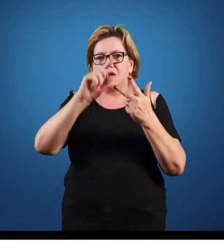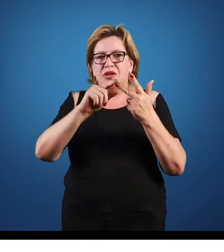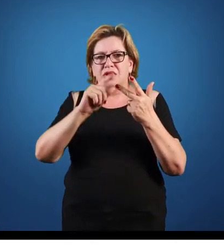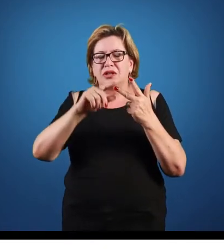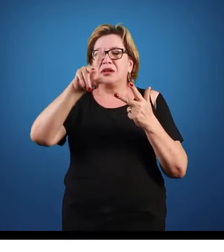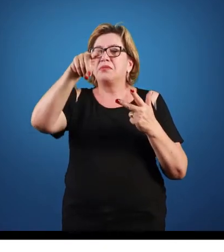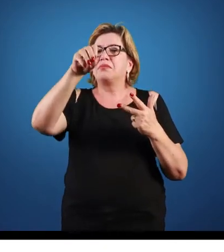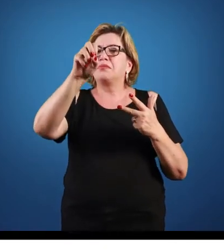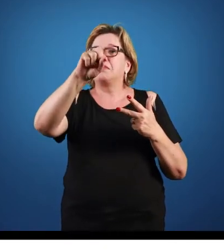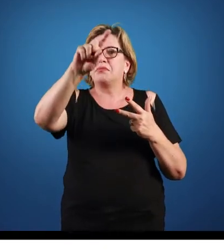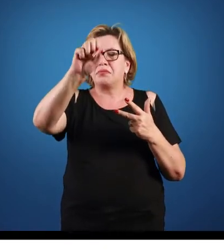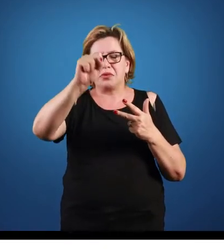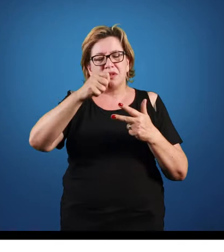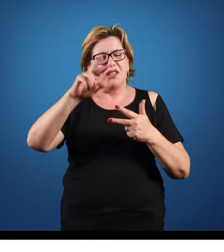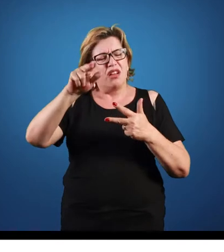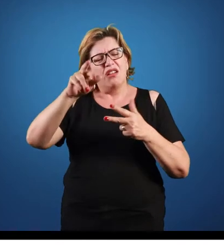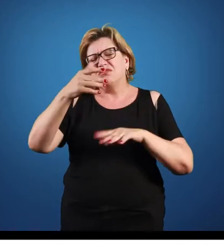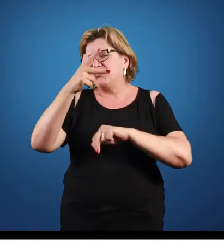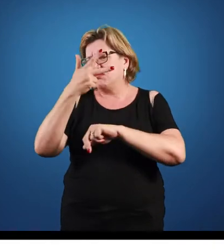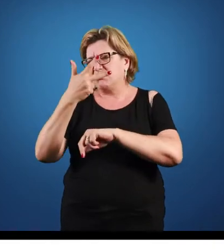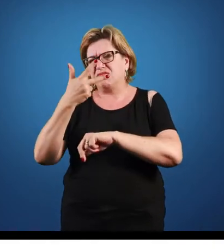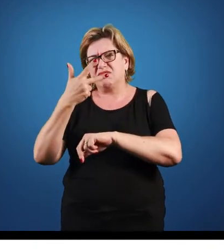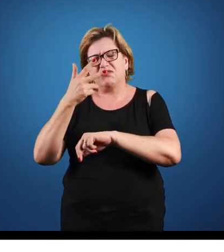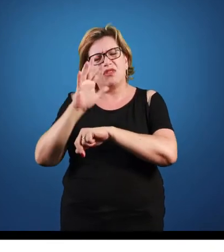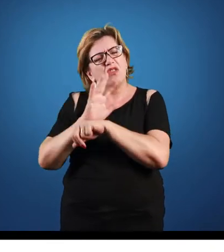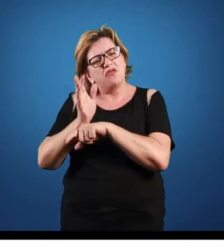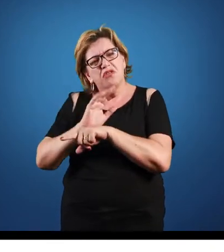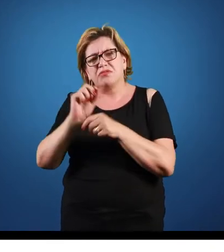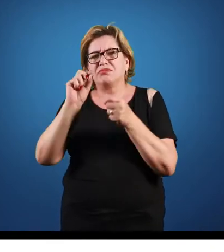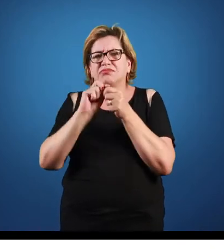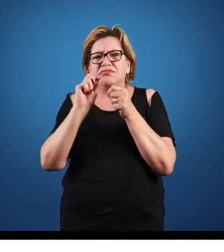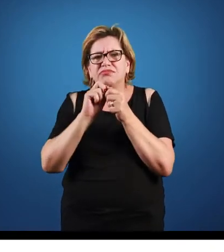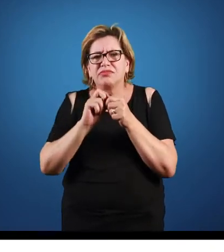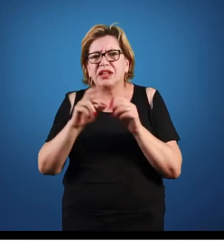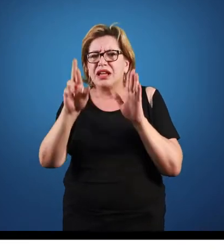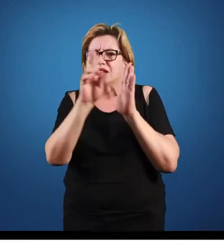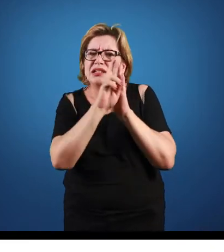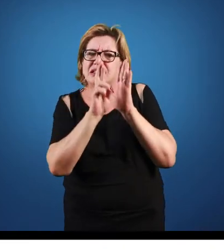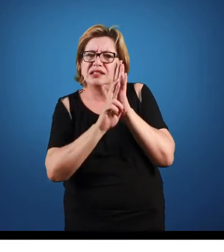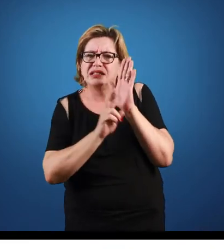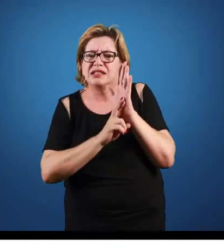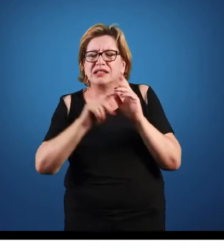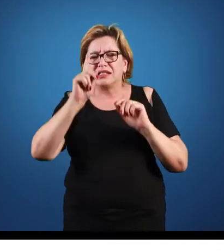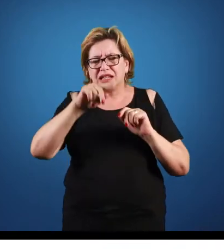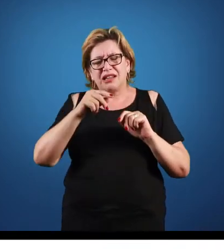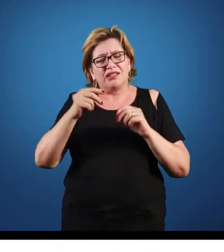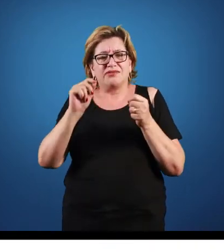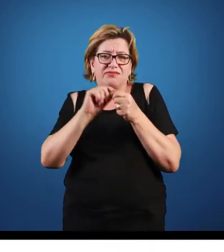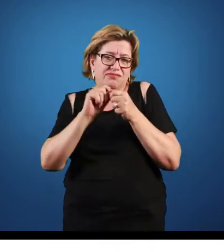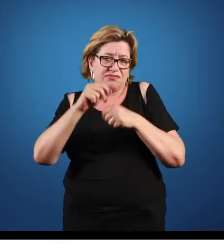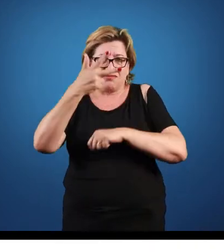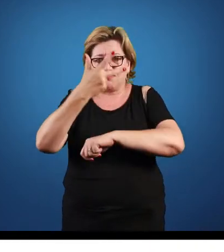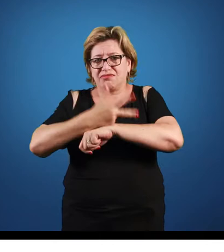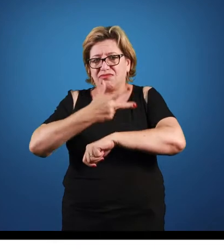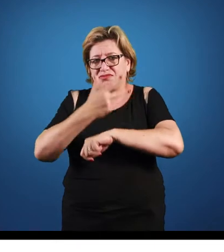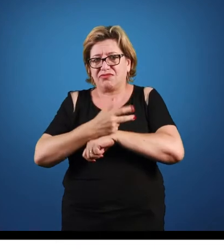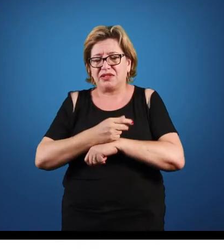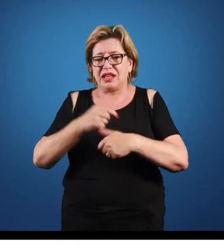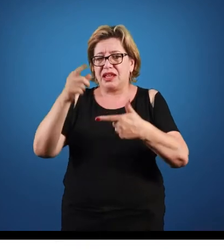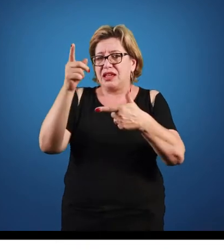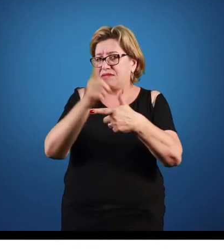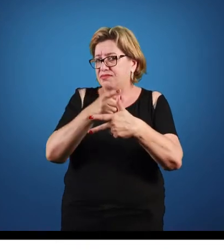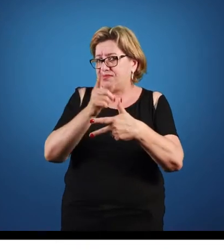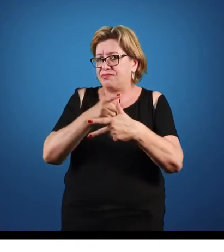fazer um filme curta enfim é uma regra básica para qualquer coisa que você vai produzir em vídeo então na pré produção que é um